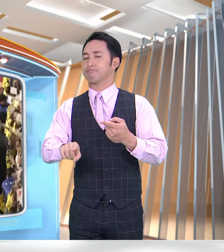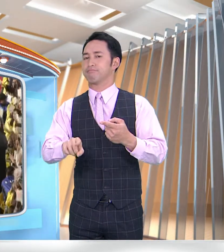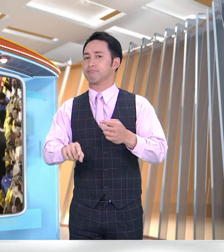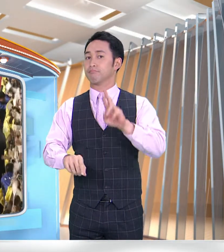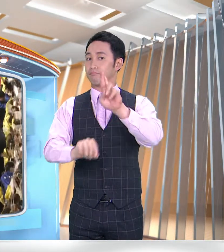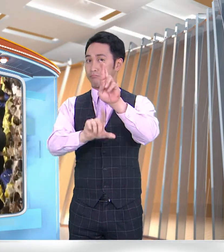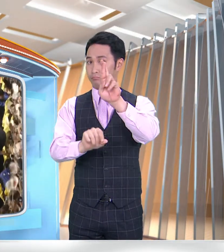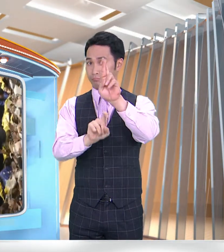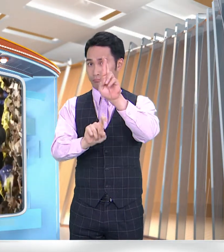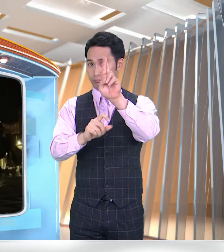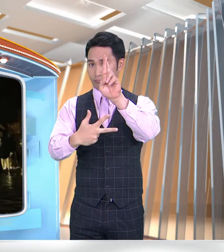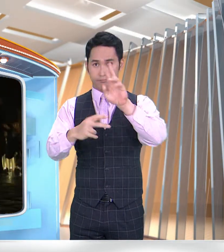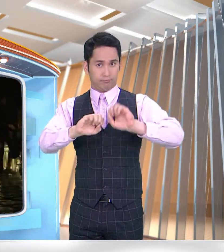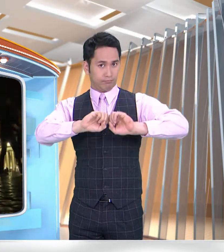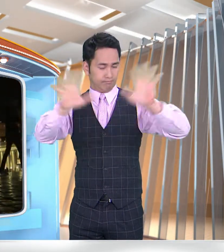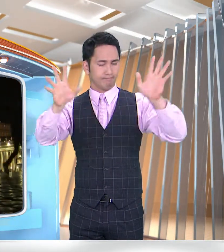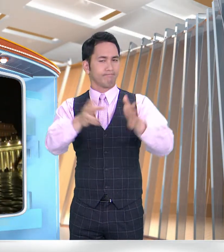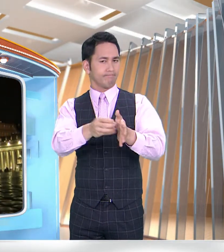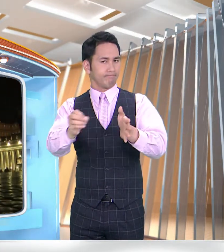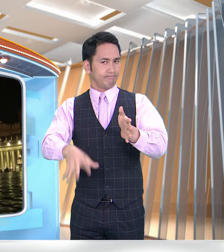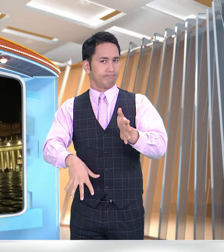废除这项法规。